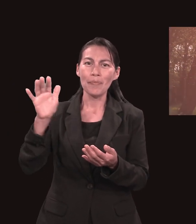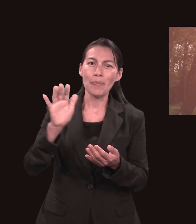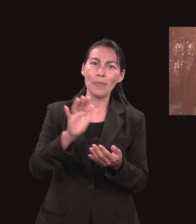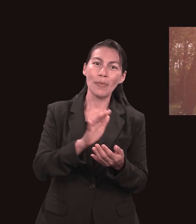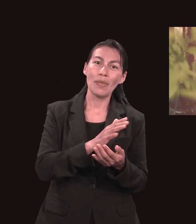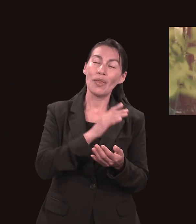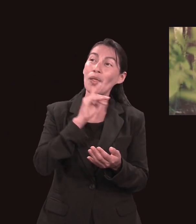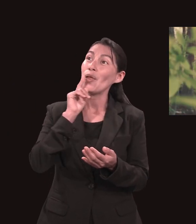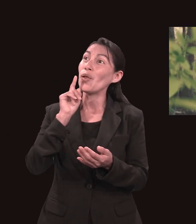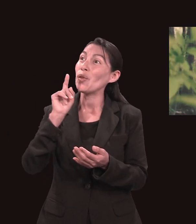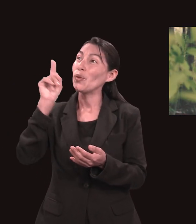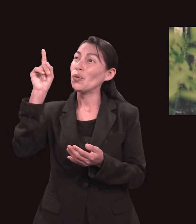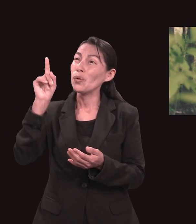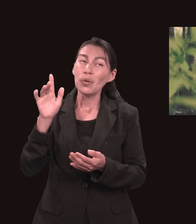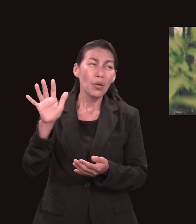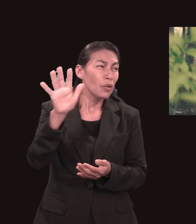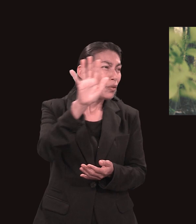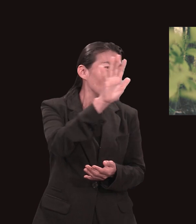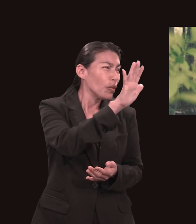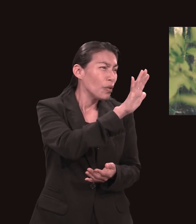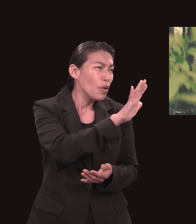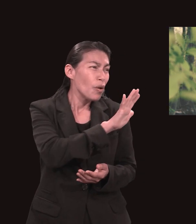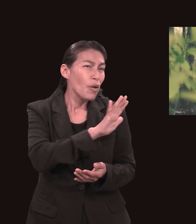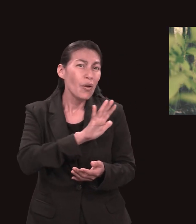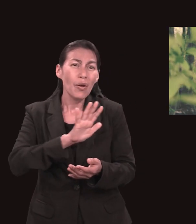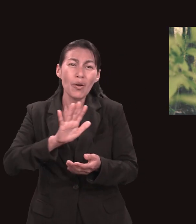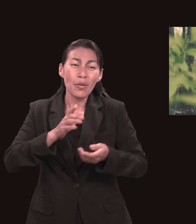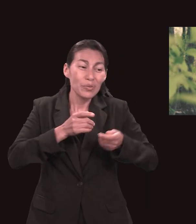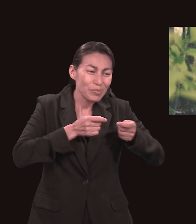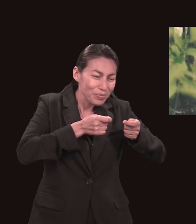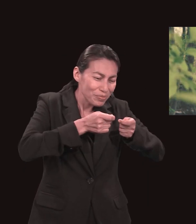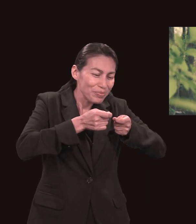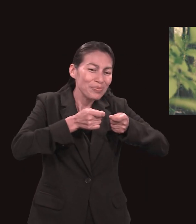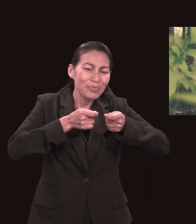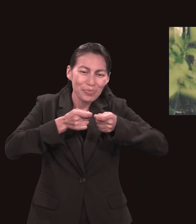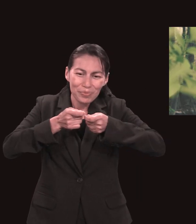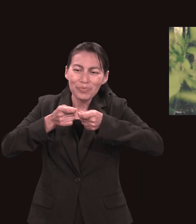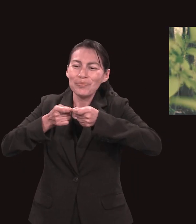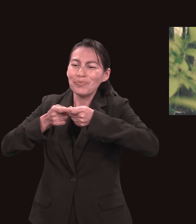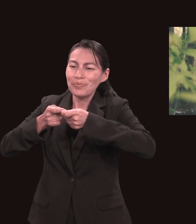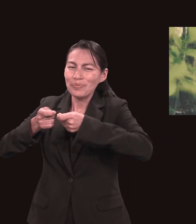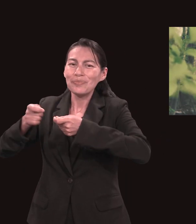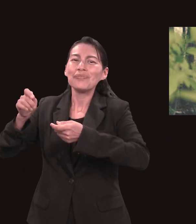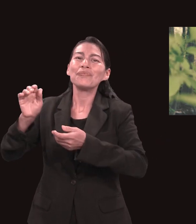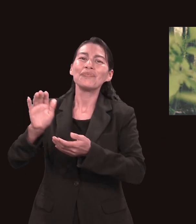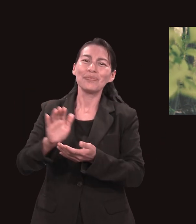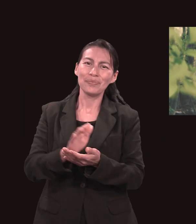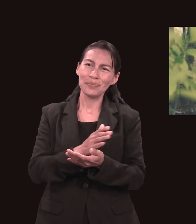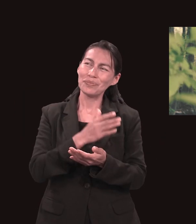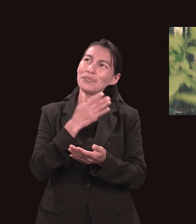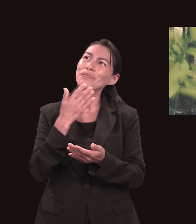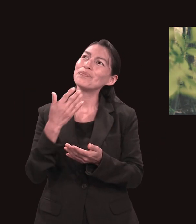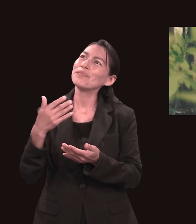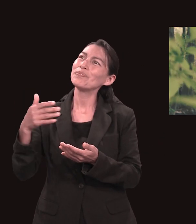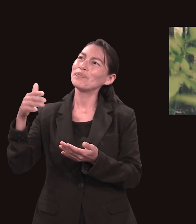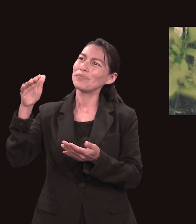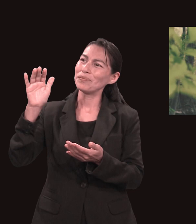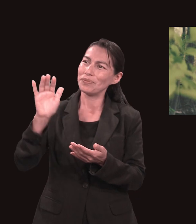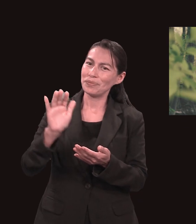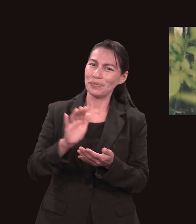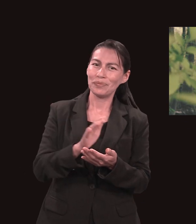Tú tienes el control de lo que sea